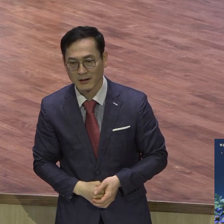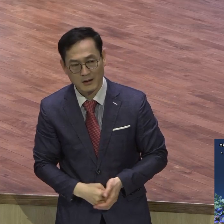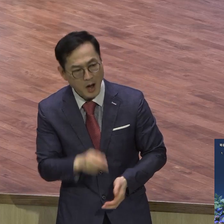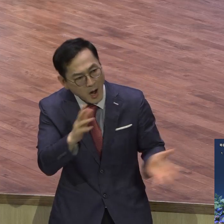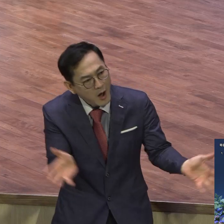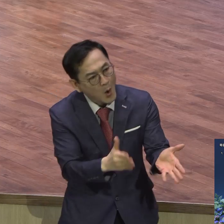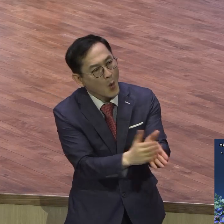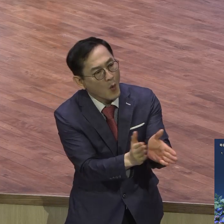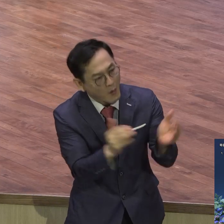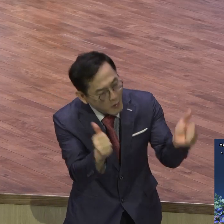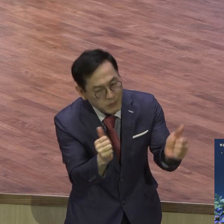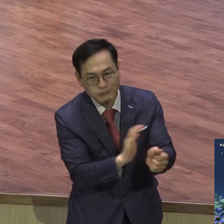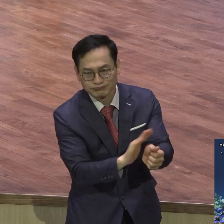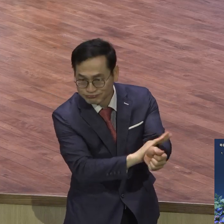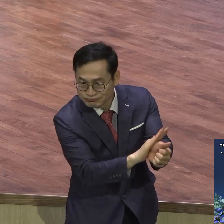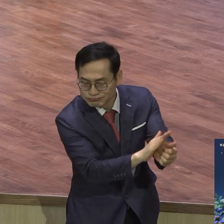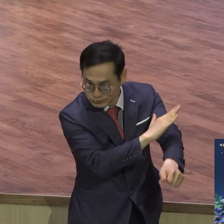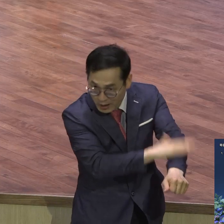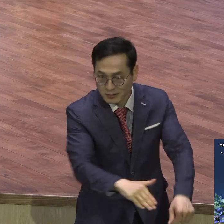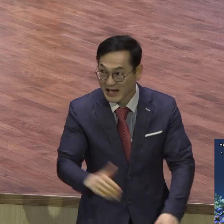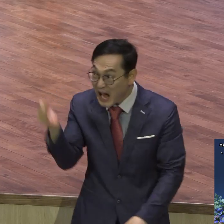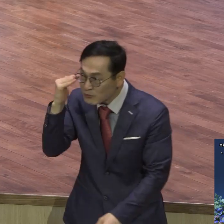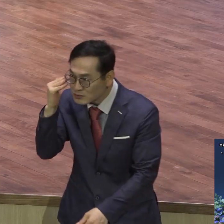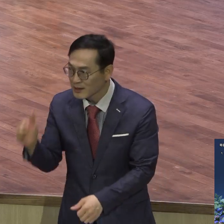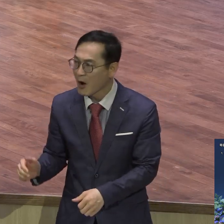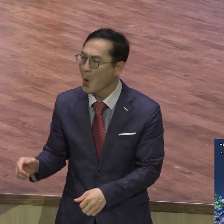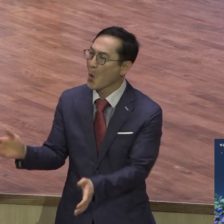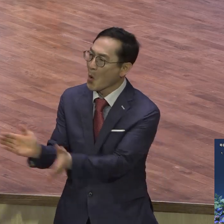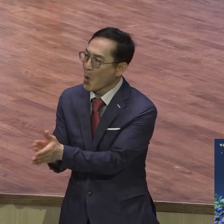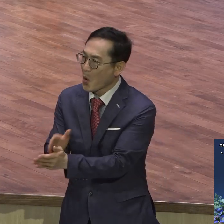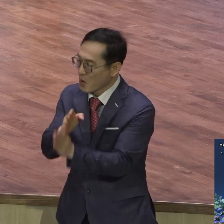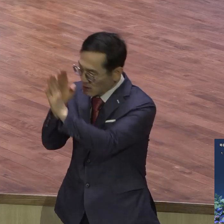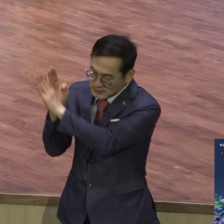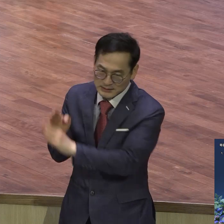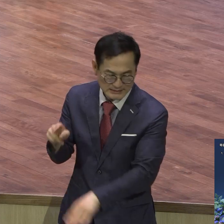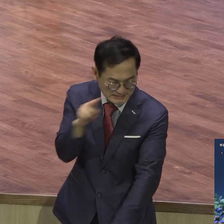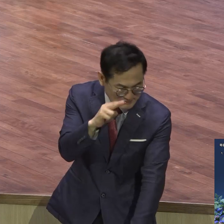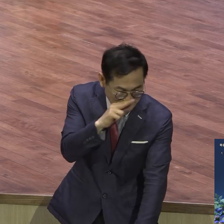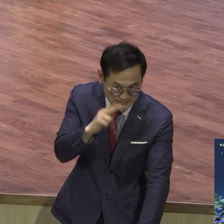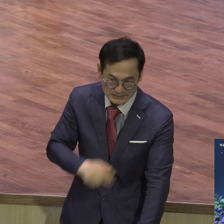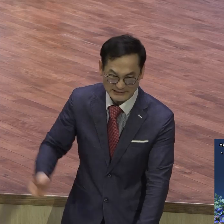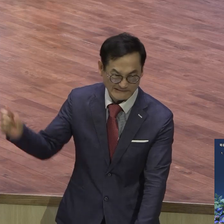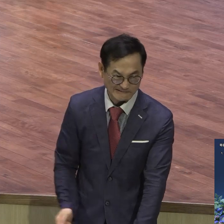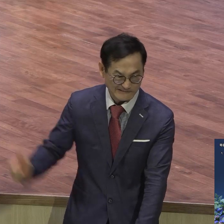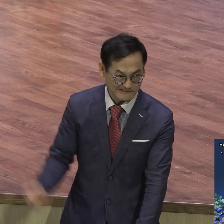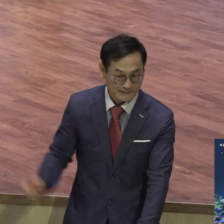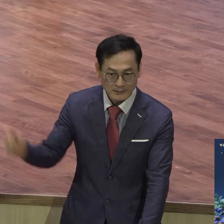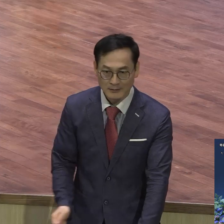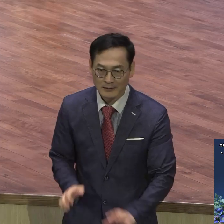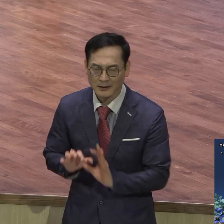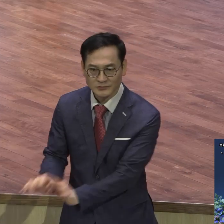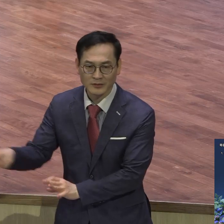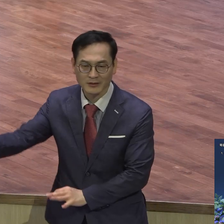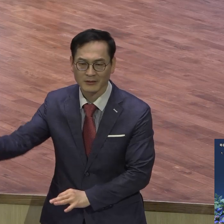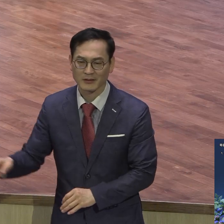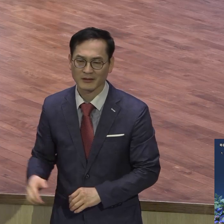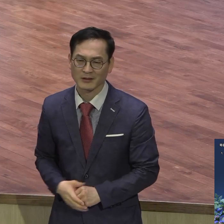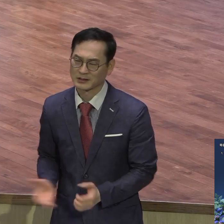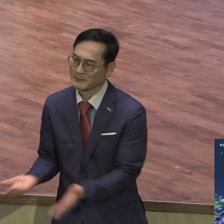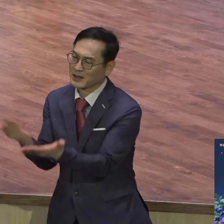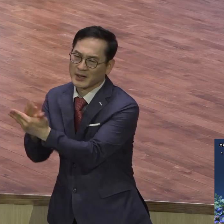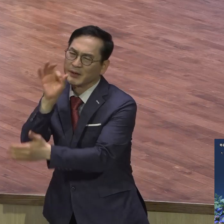비판해 잘나가 봐 창의로 있는 사람이 나올 수가 없어 교계 안에도 마찬가지 제대로 성경적으로